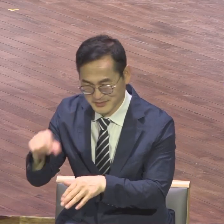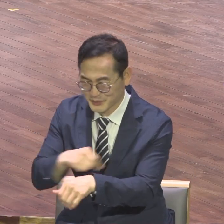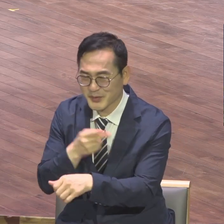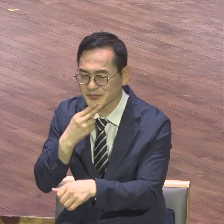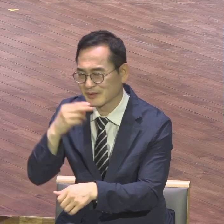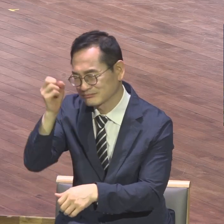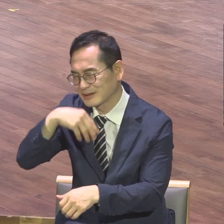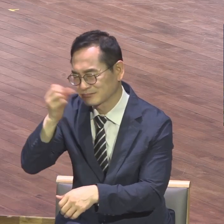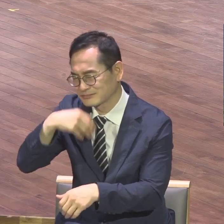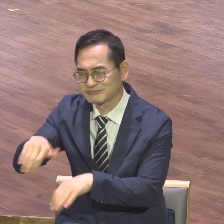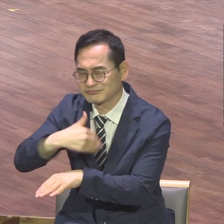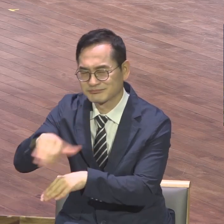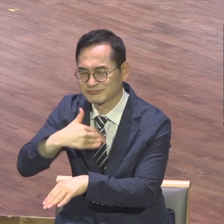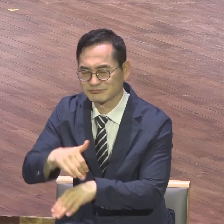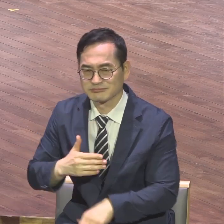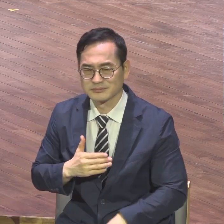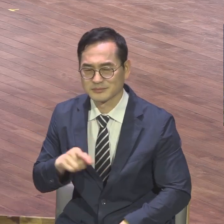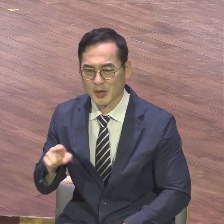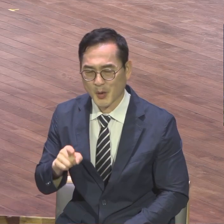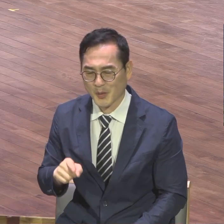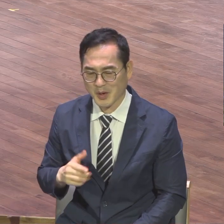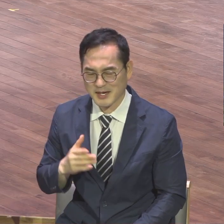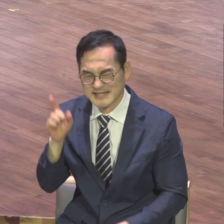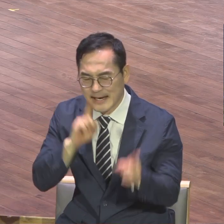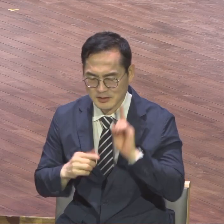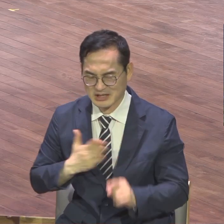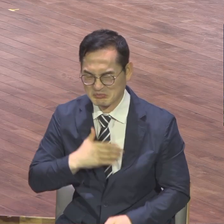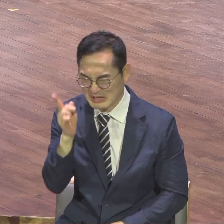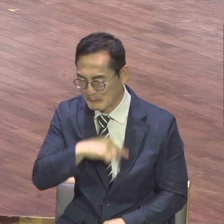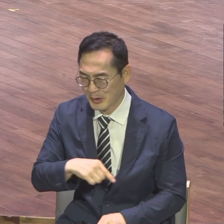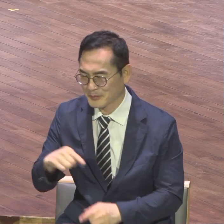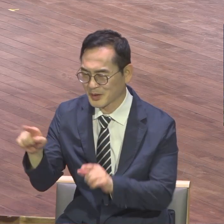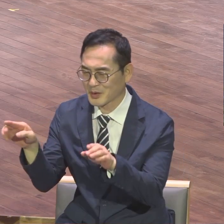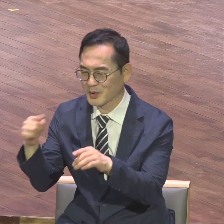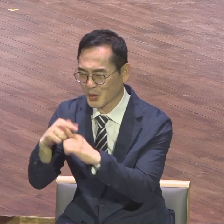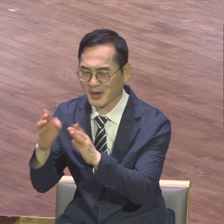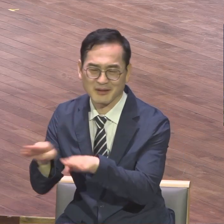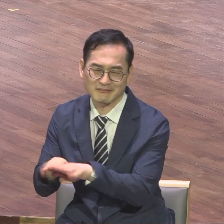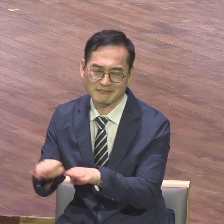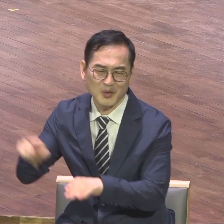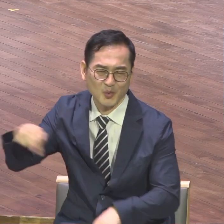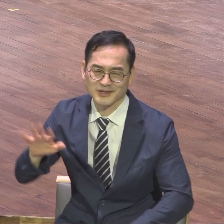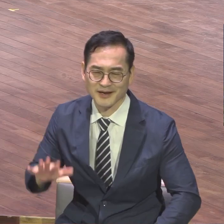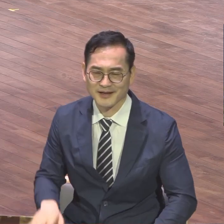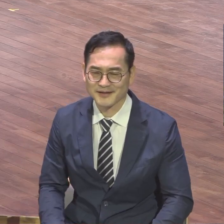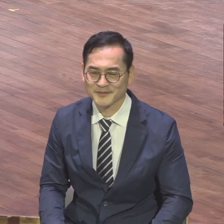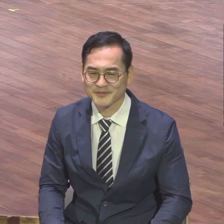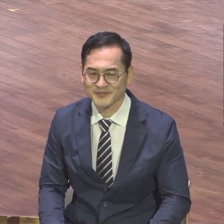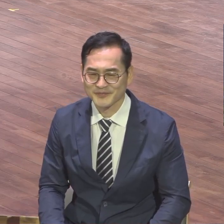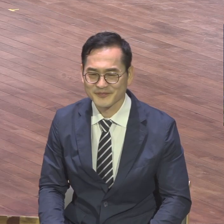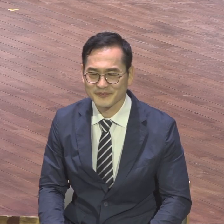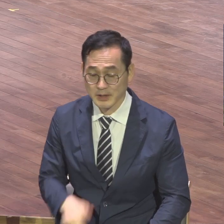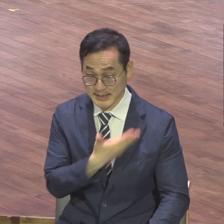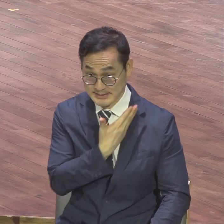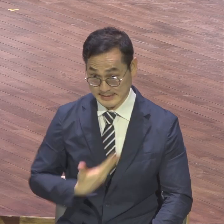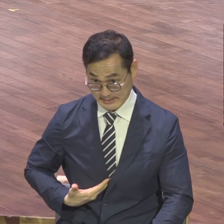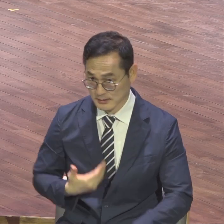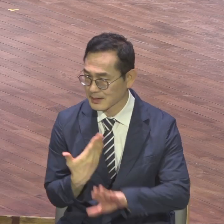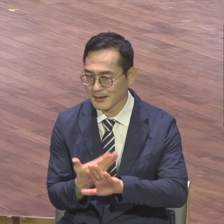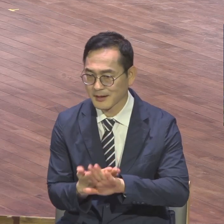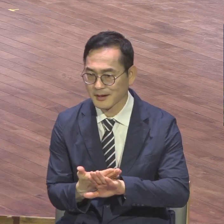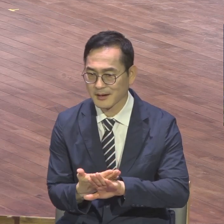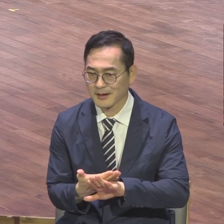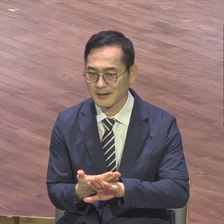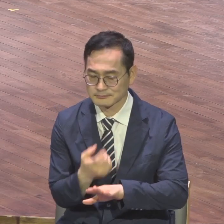기분 나빠. 이거 다 교회 제자 아니에요. 이건 다 교인이에요. 언제 어떻게 될지 몰라. 근데 제자는